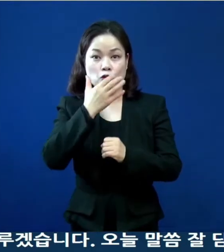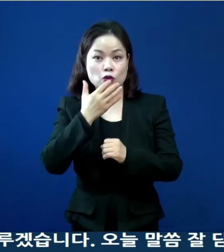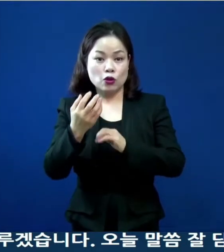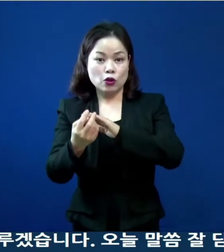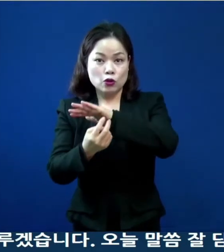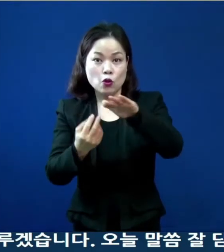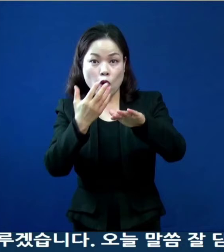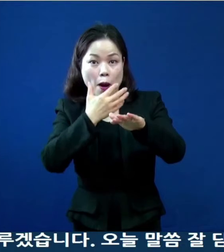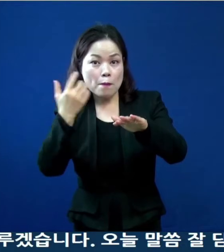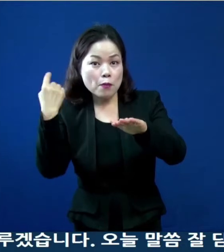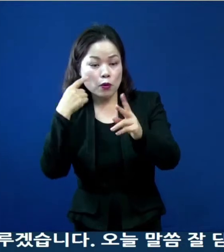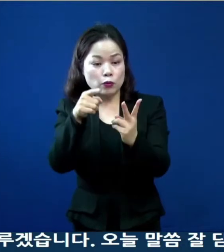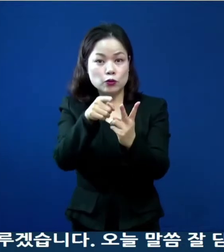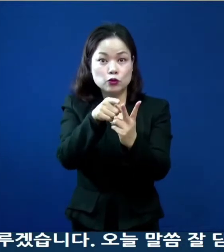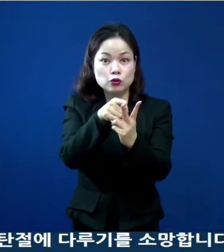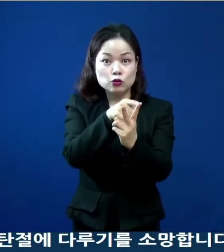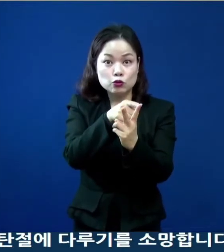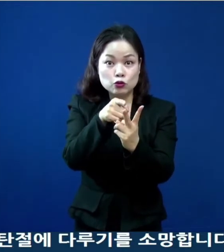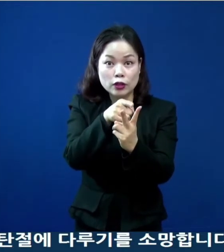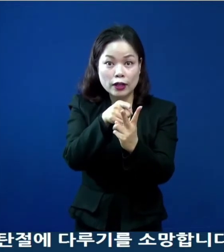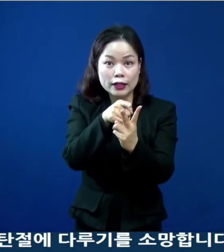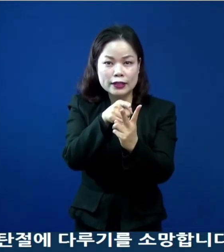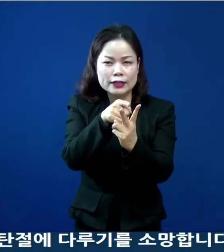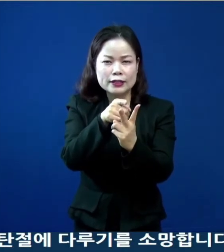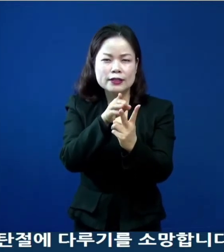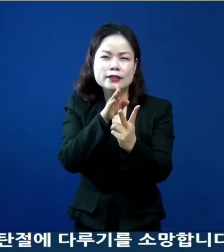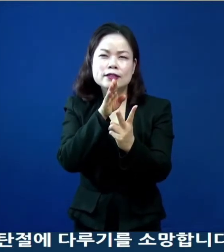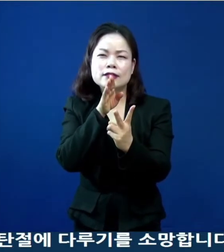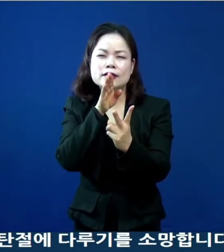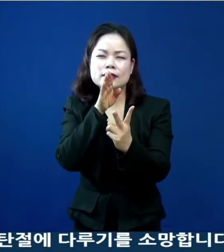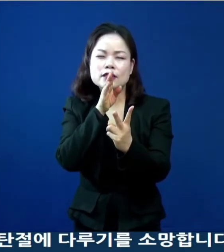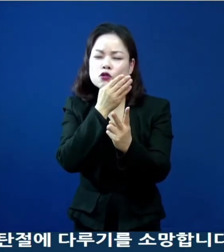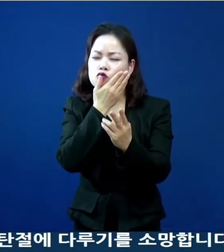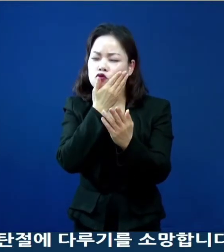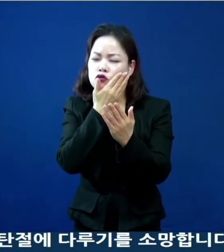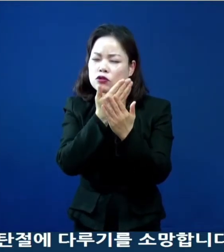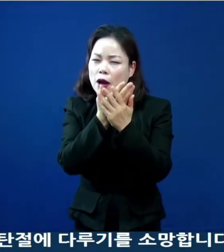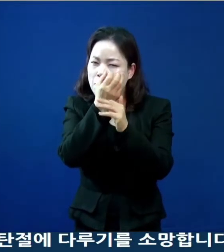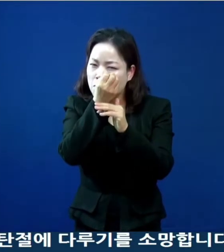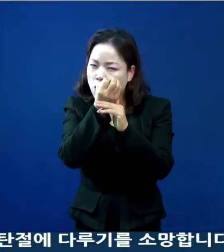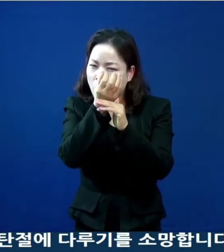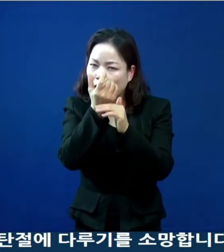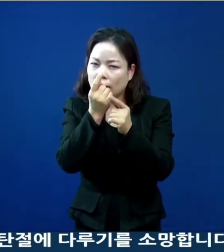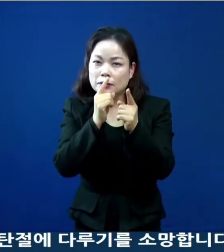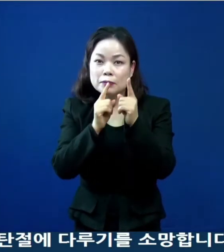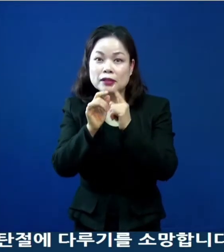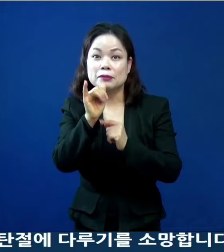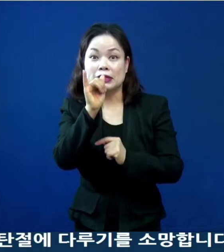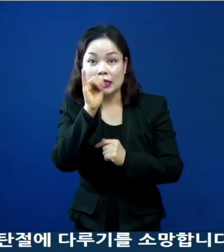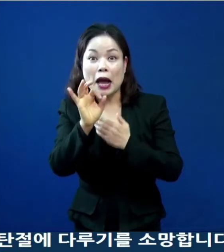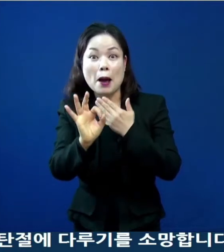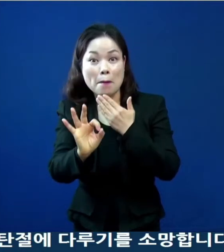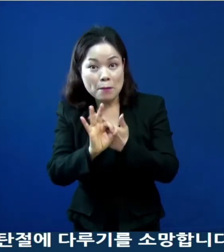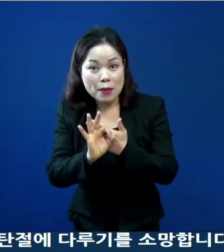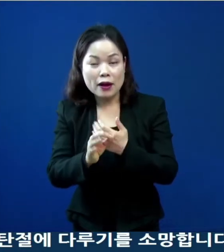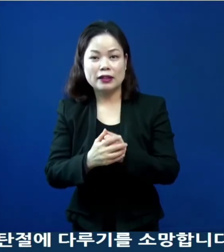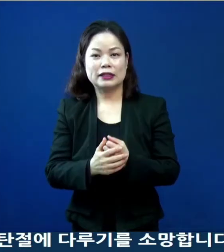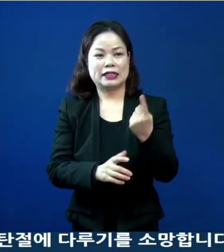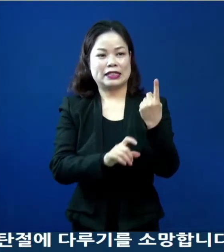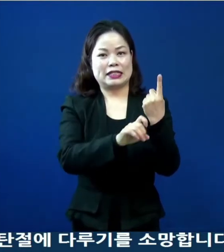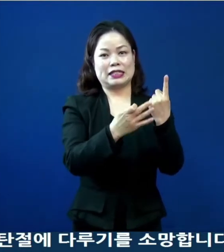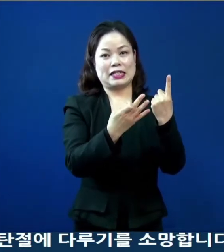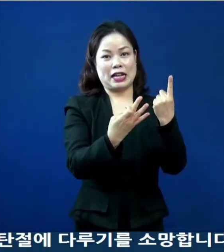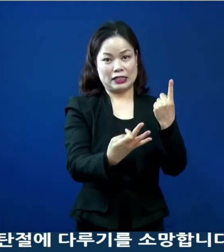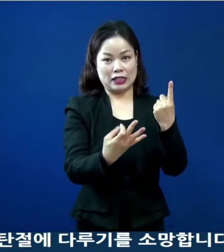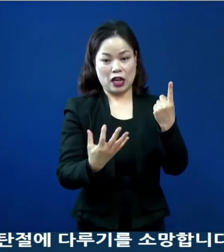크게 두 개의 진주와 같은 말씀이 있다면 저의 생각은 요한복음 1장